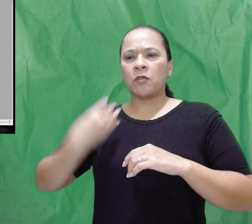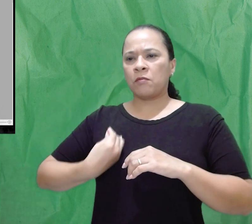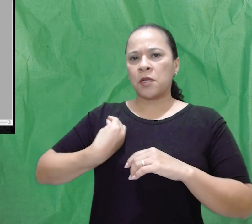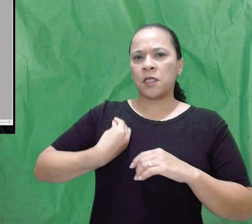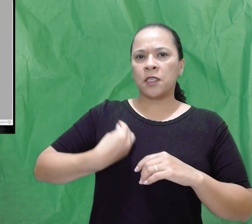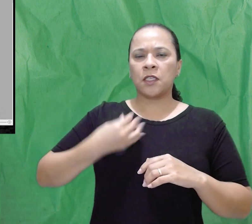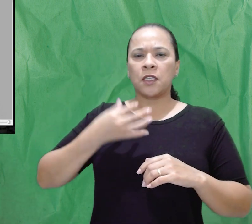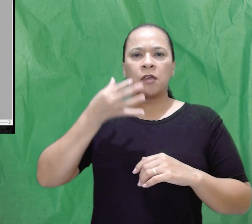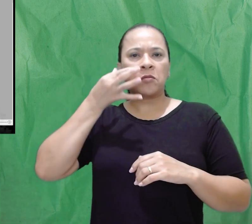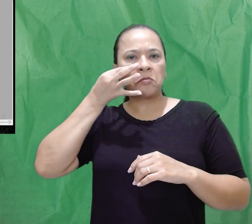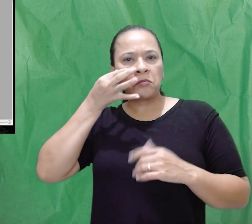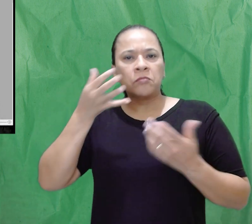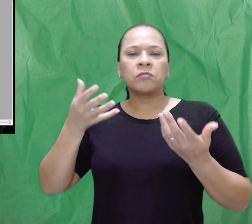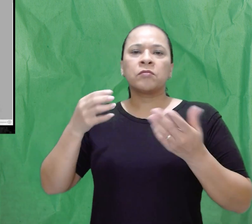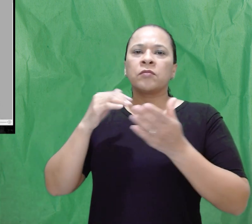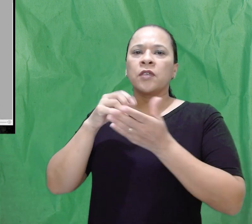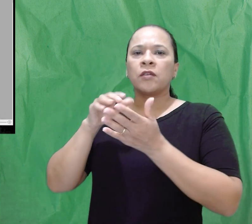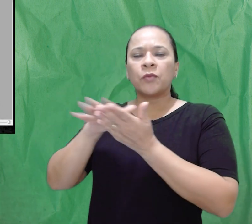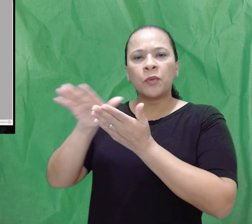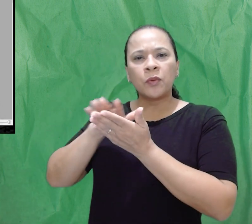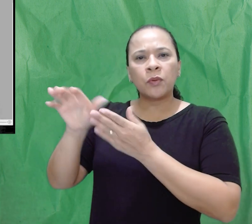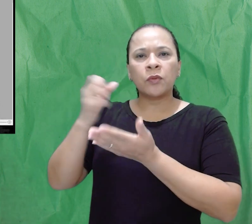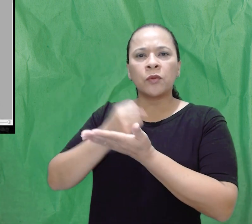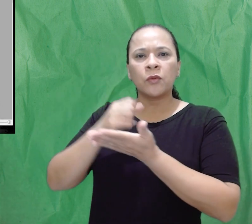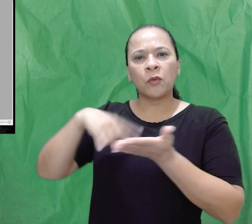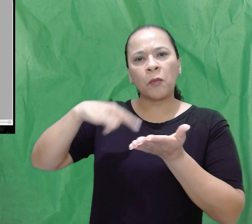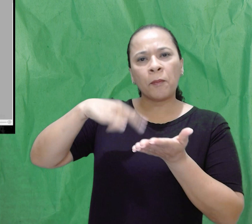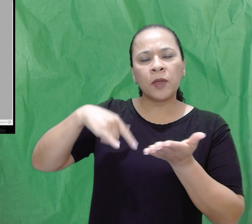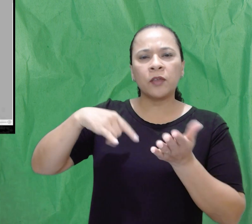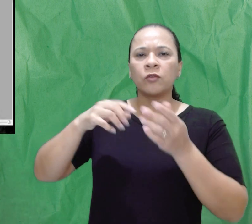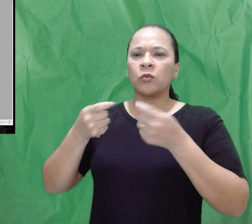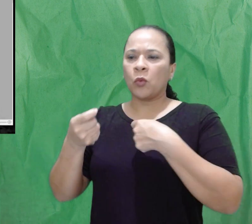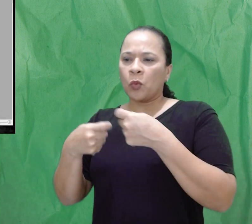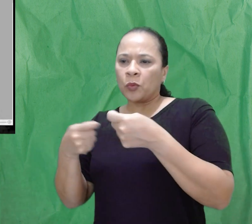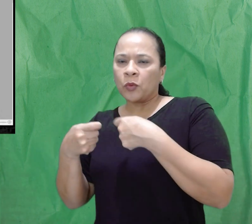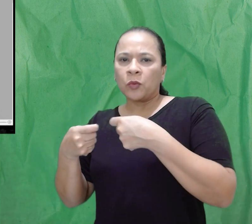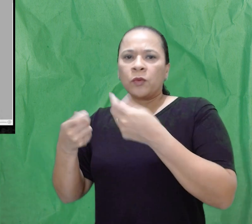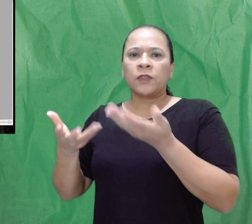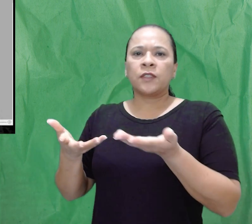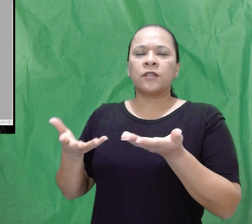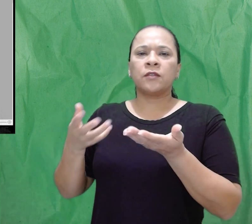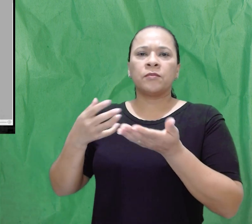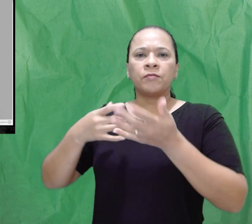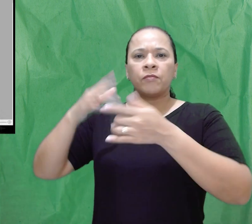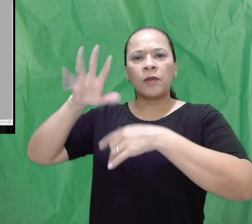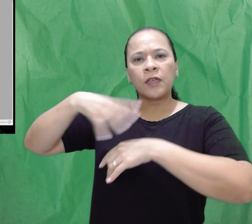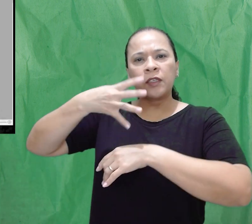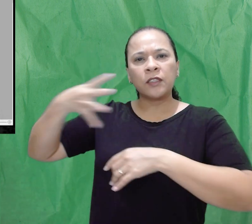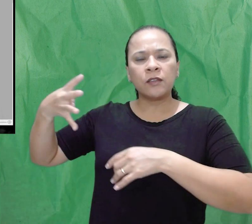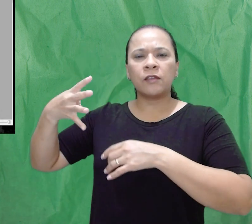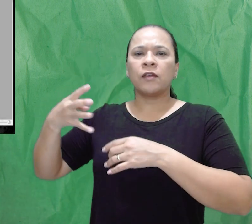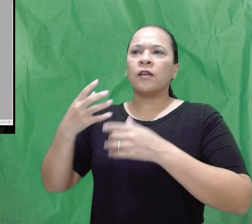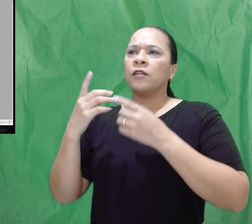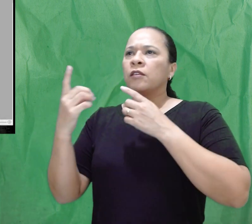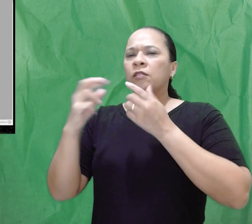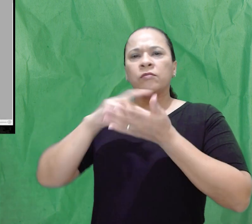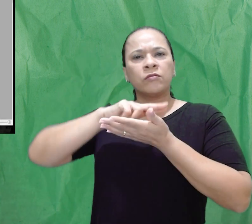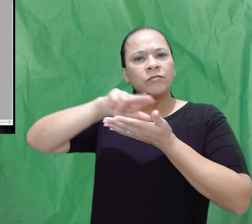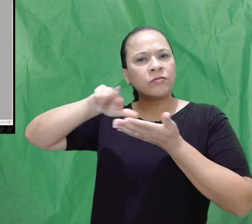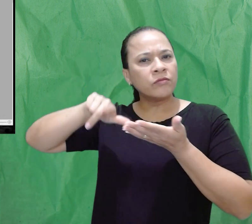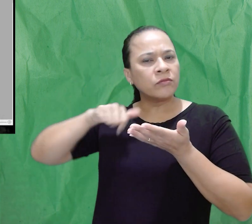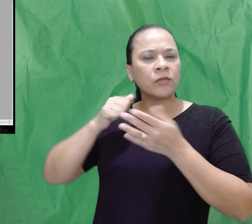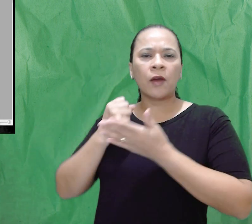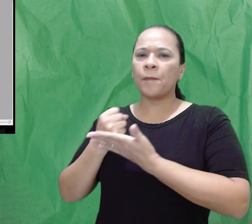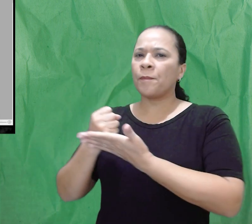emissão de documentos, controle de planilhas, elaboração de orçamentos, serviços de apoio em geral. Como vocês podem notar,